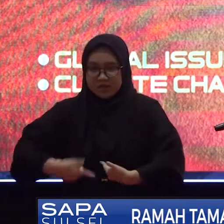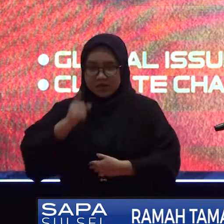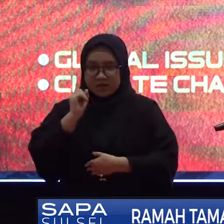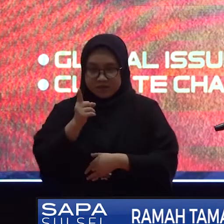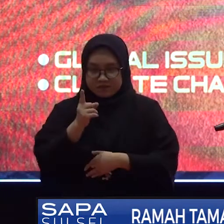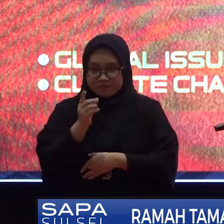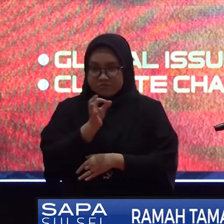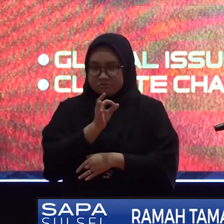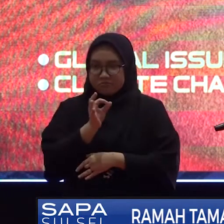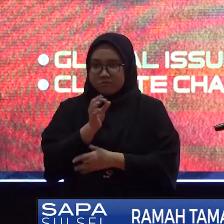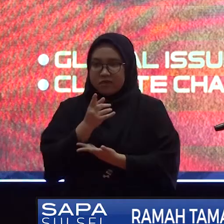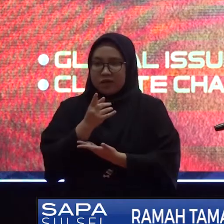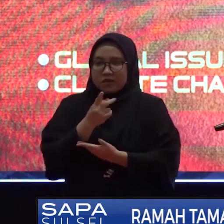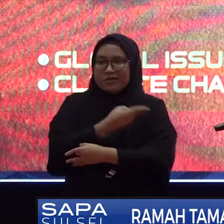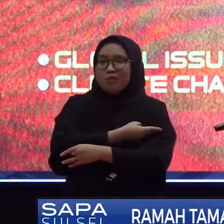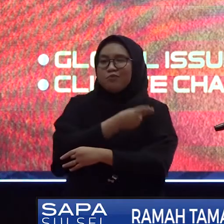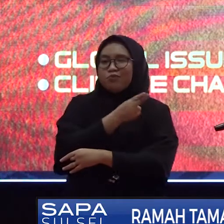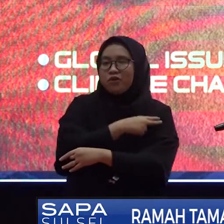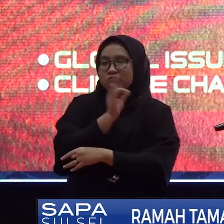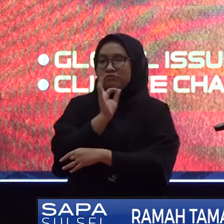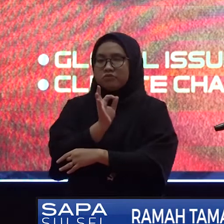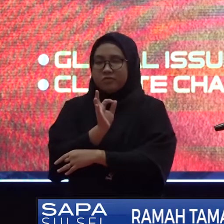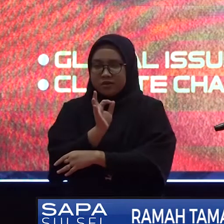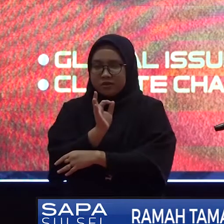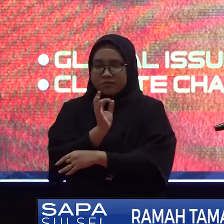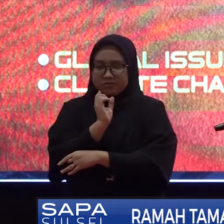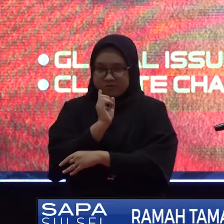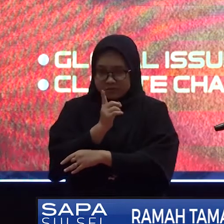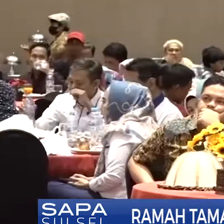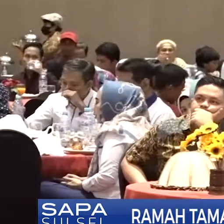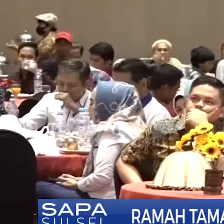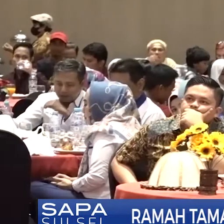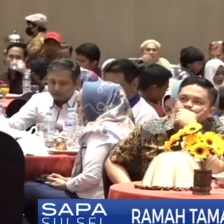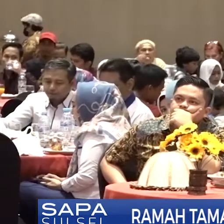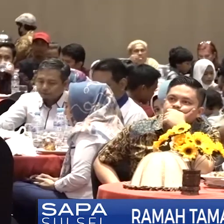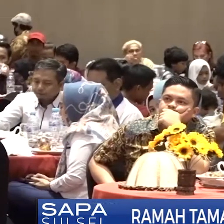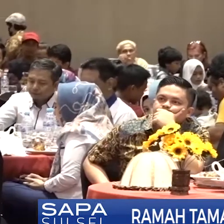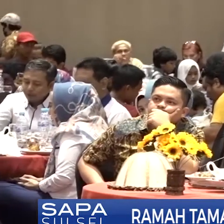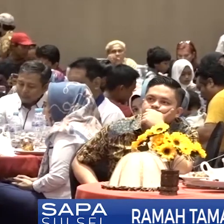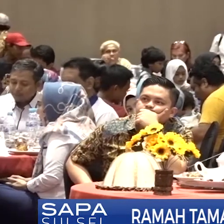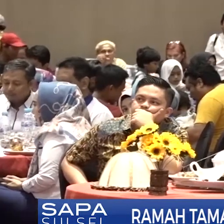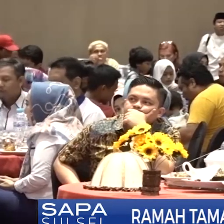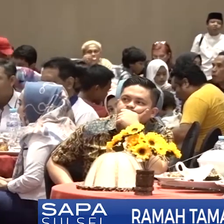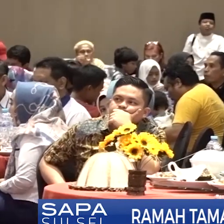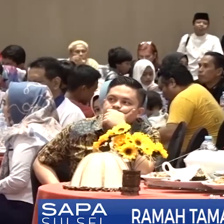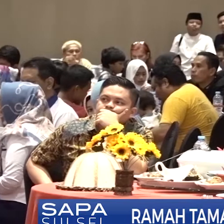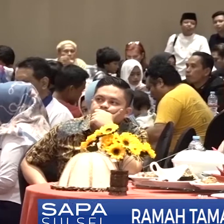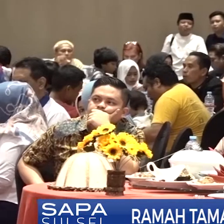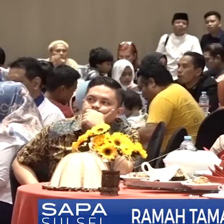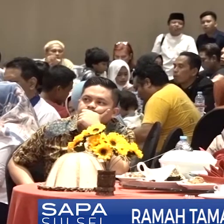tidak memiliki skill yang memadai sehingga mengakibatkan pengangguran kriminal dan masalah